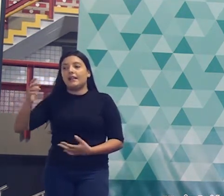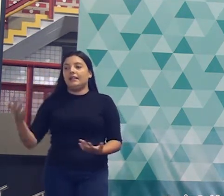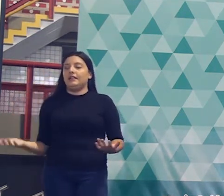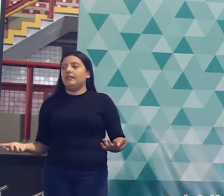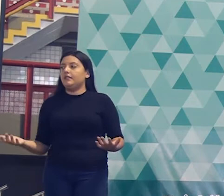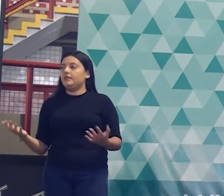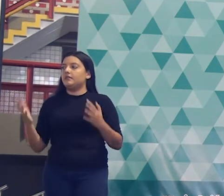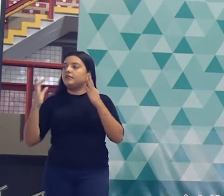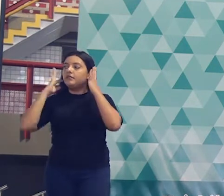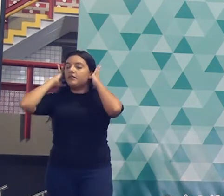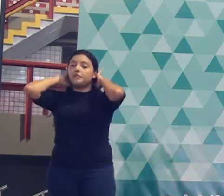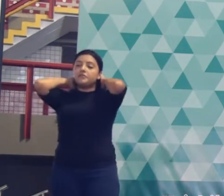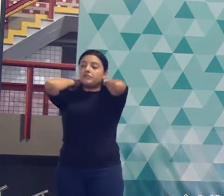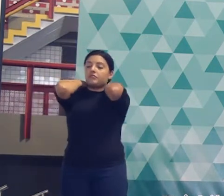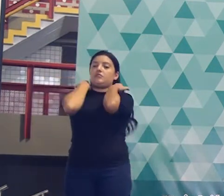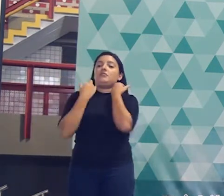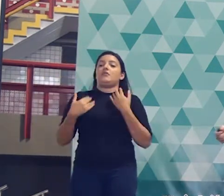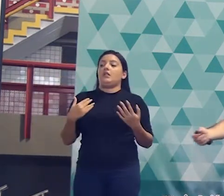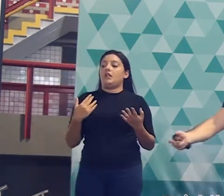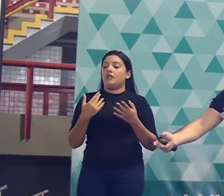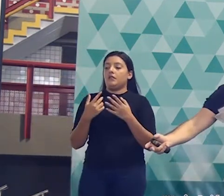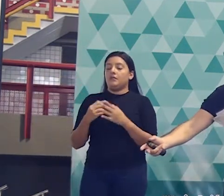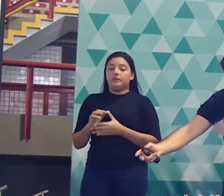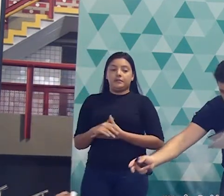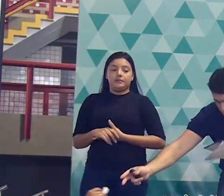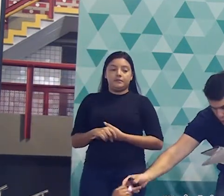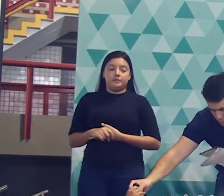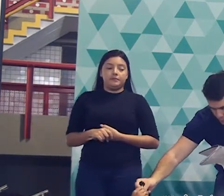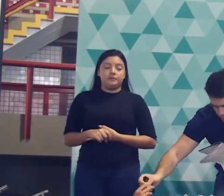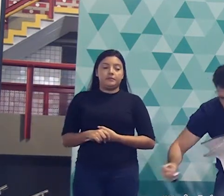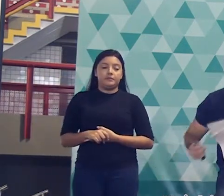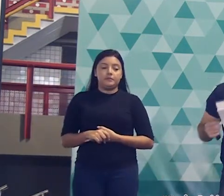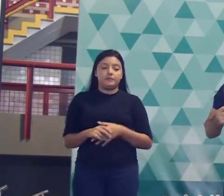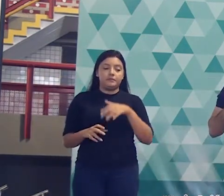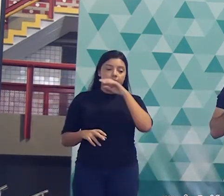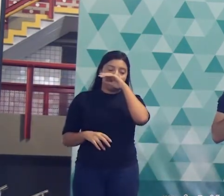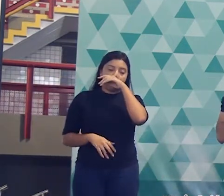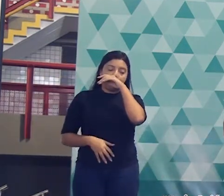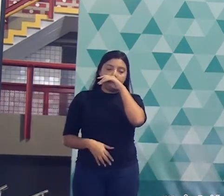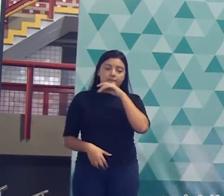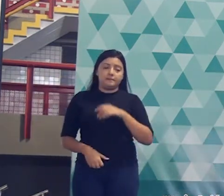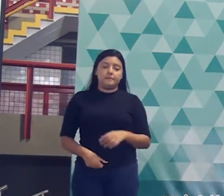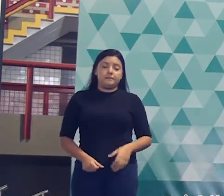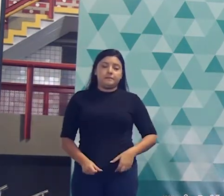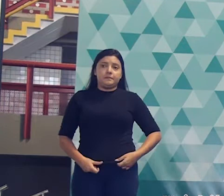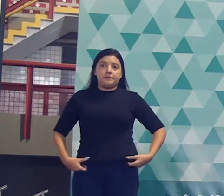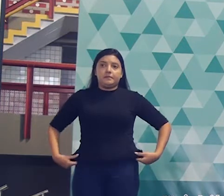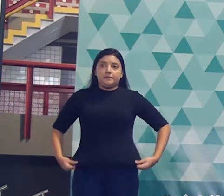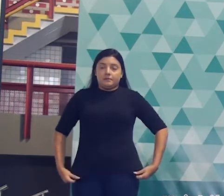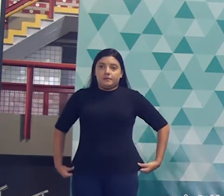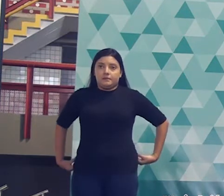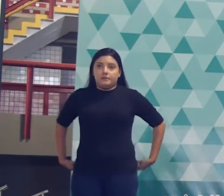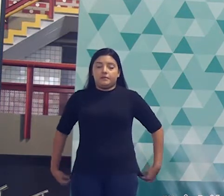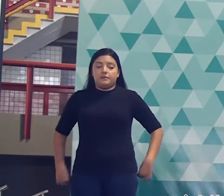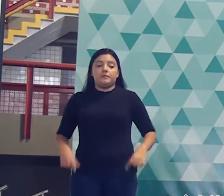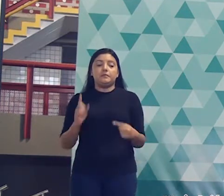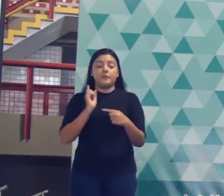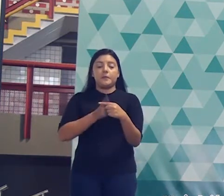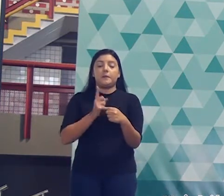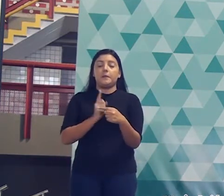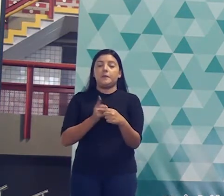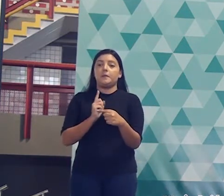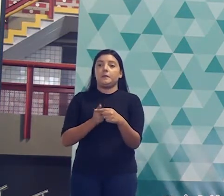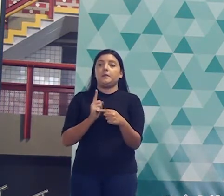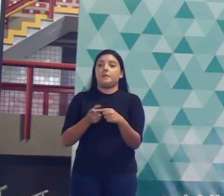Olha para o item D. Item D. Etanol, pois sua combustão